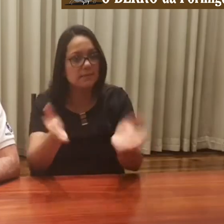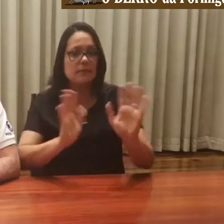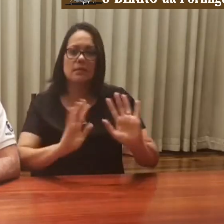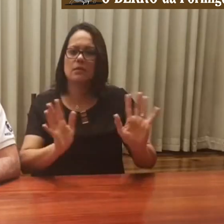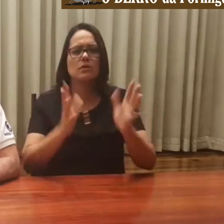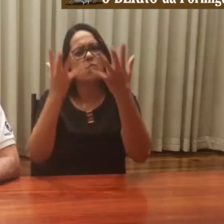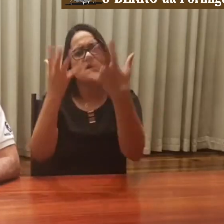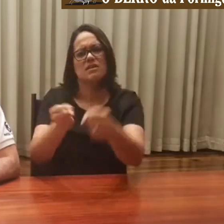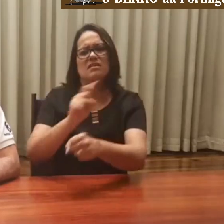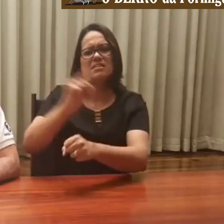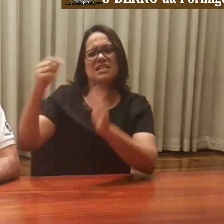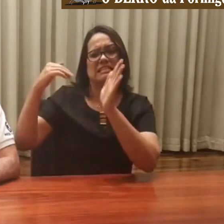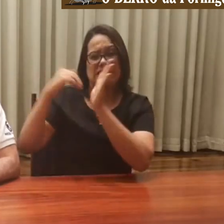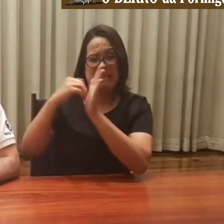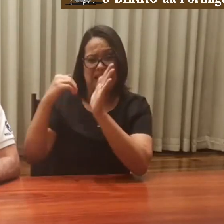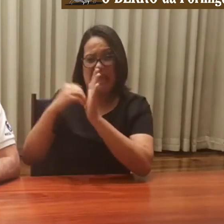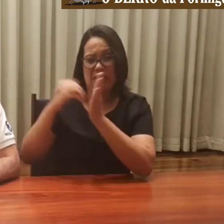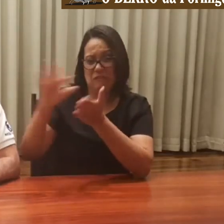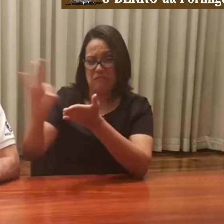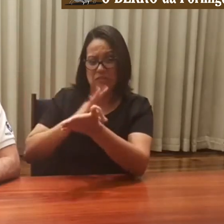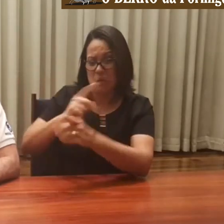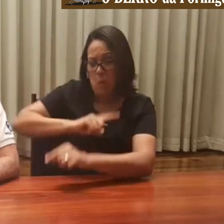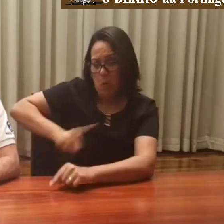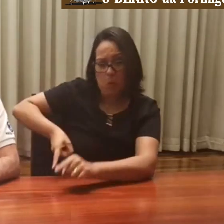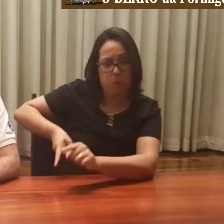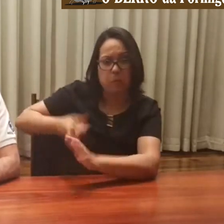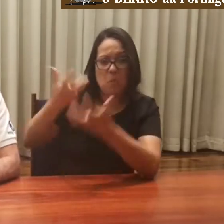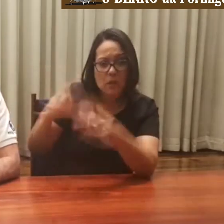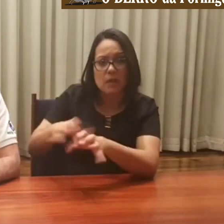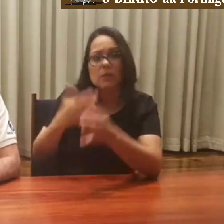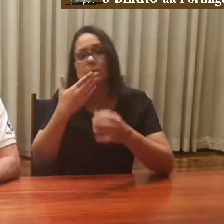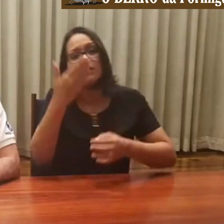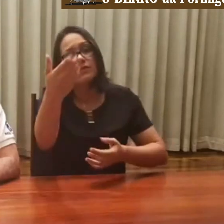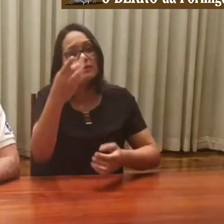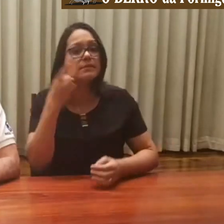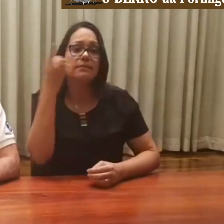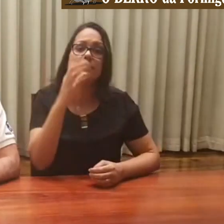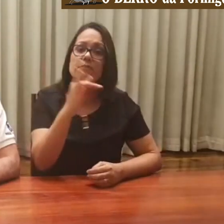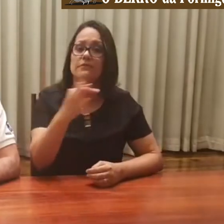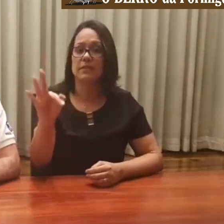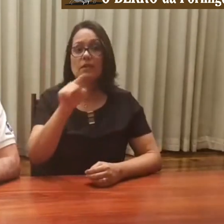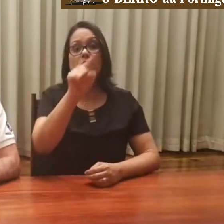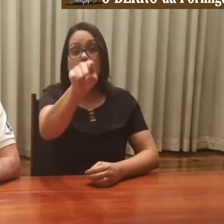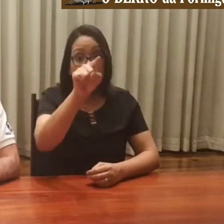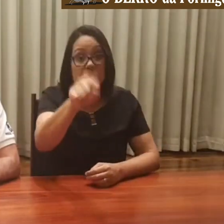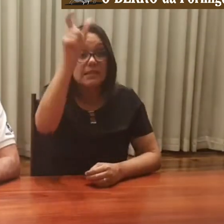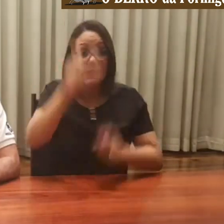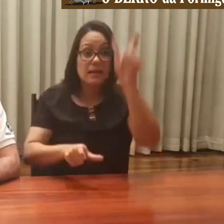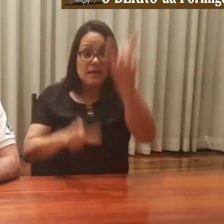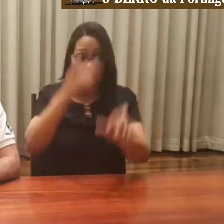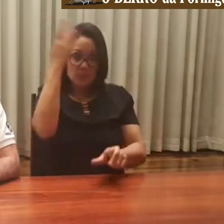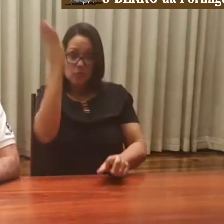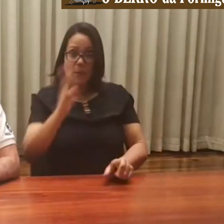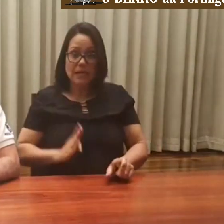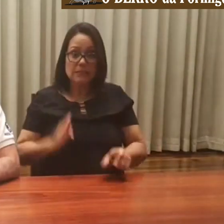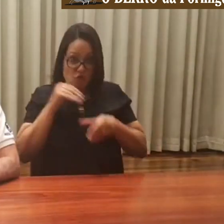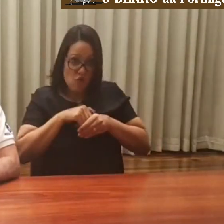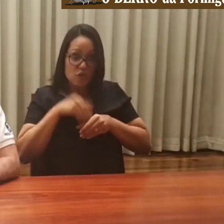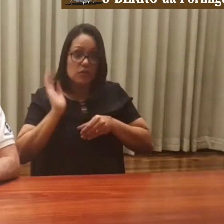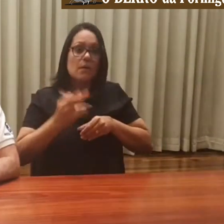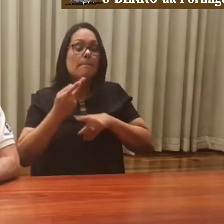acolham o decidido pelo Senado. Isso é democracia. E estou pedindo para você, eleitor, cidadão, que procure o seu